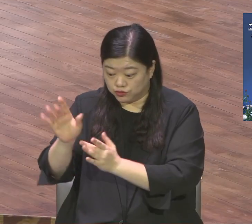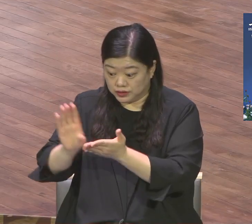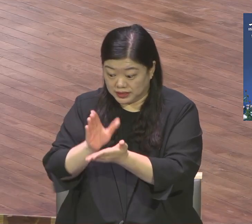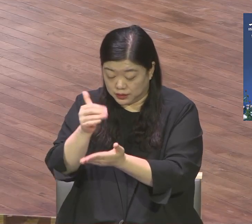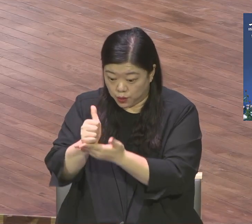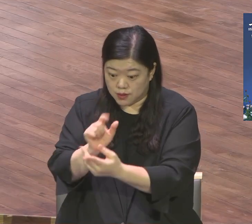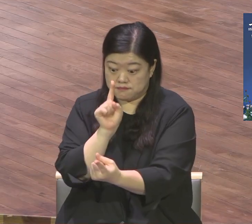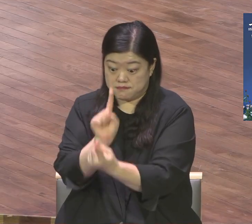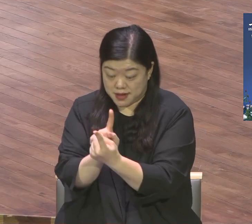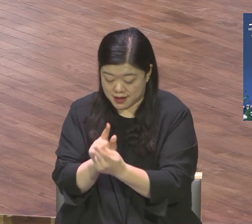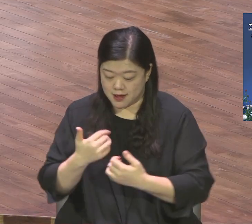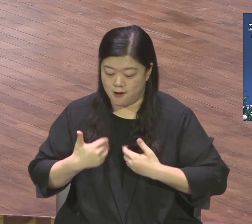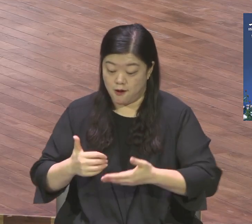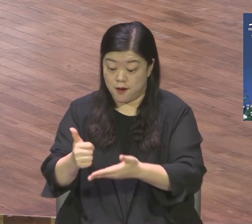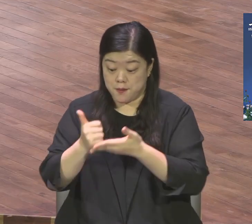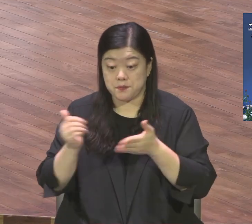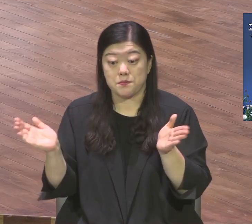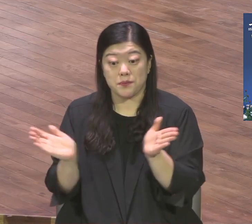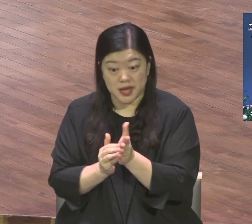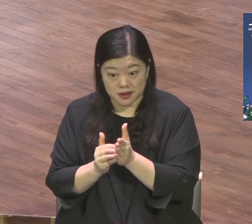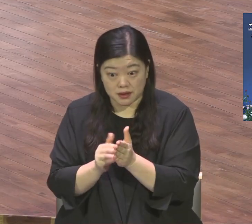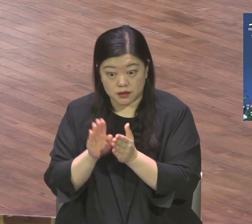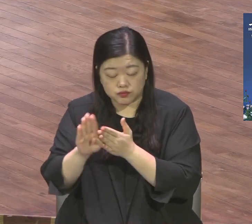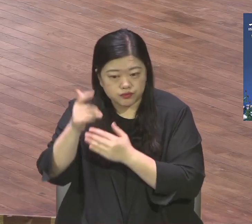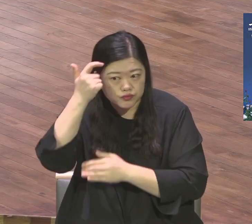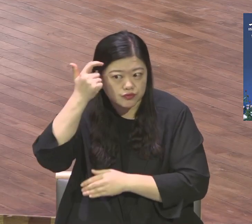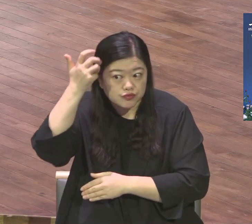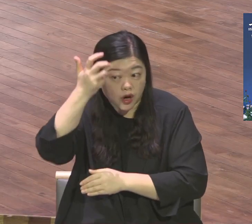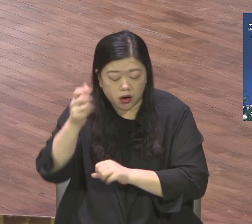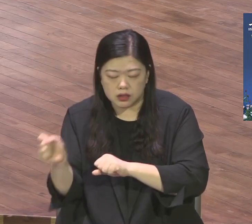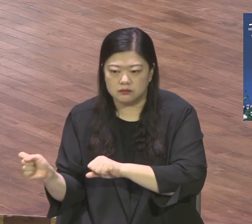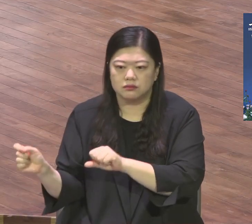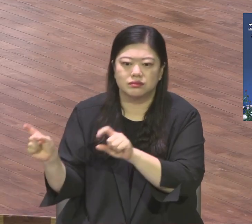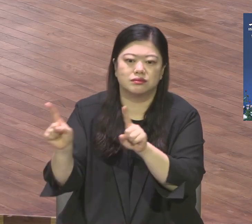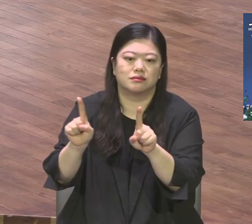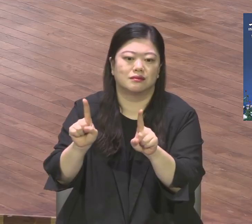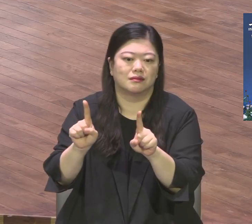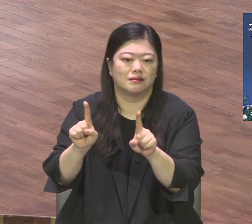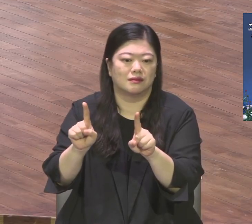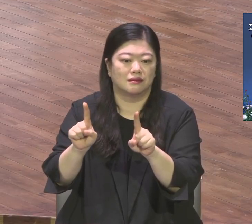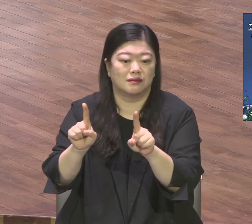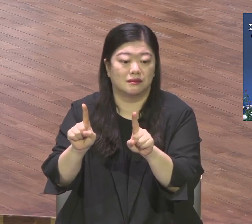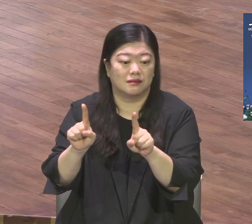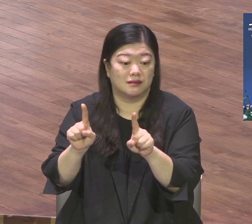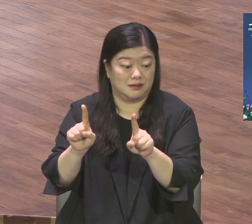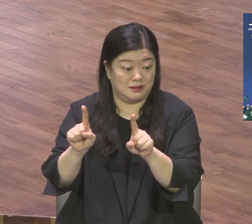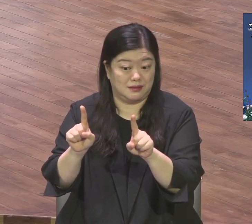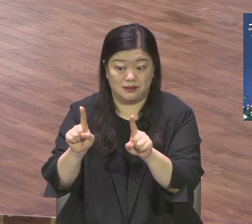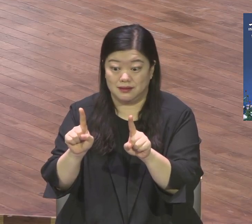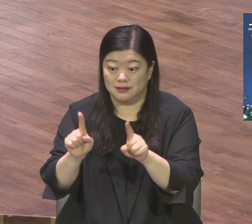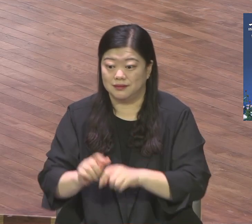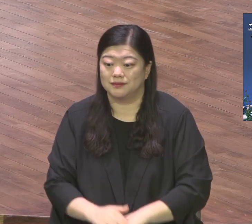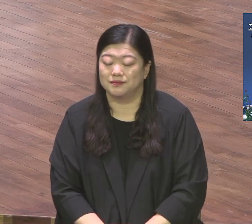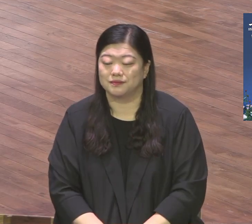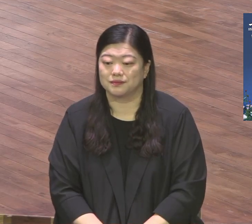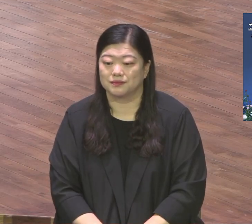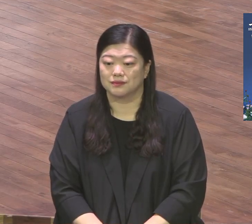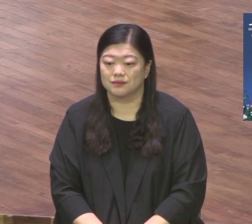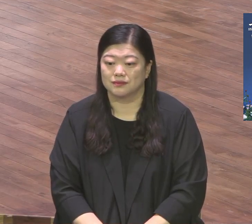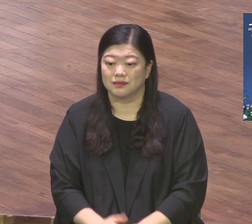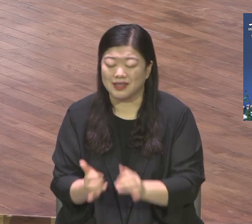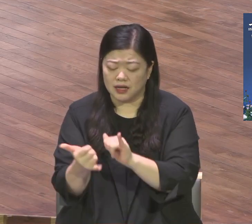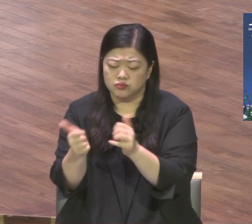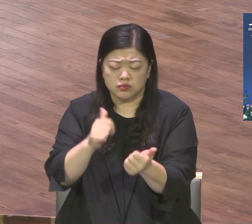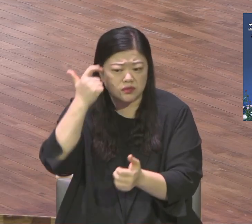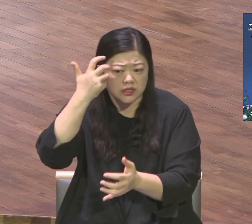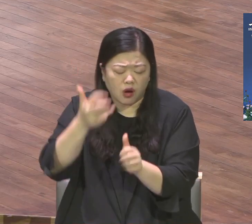예수 그리스도를 만나면 죽었던 사람이 뭐요? 살아나고 그랬어. 죽었던 사람이